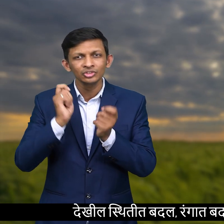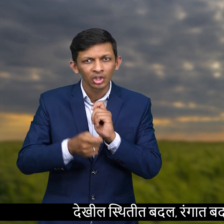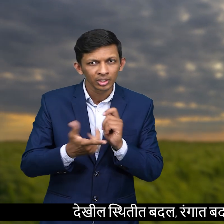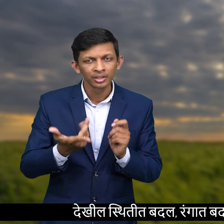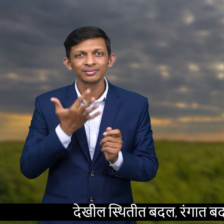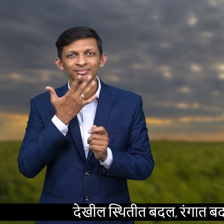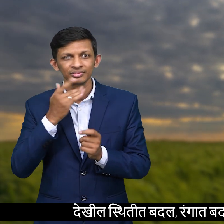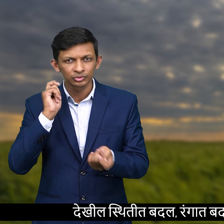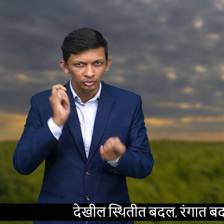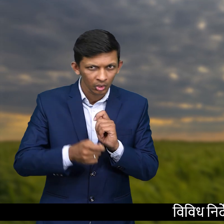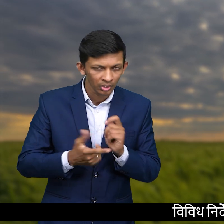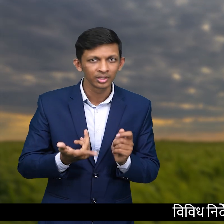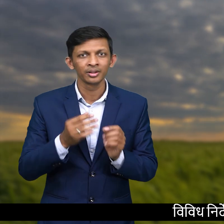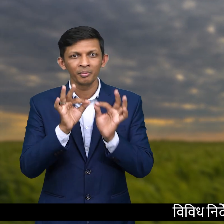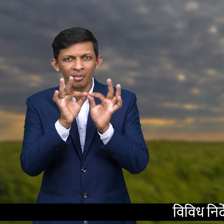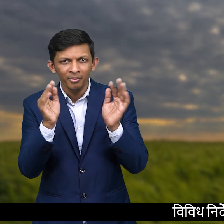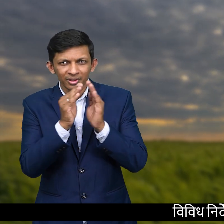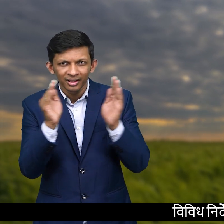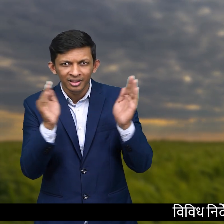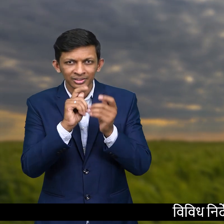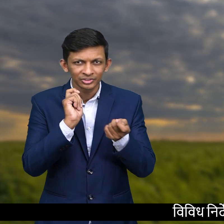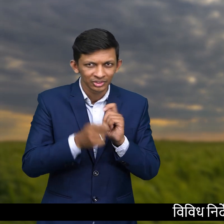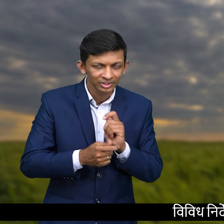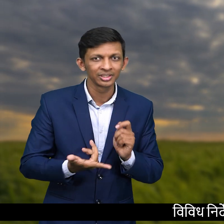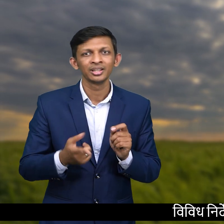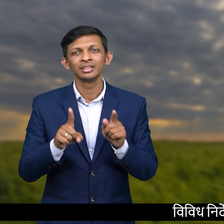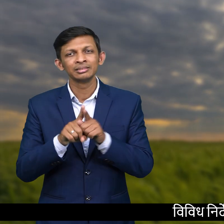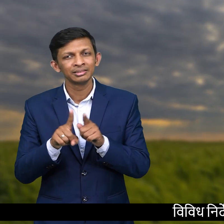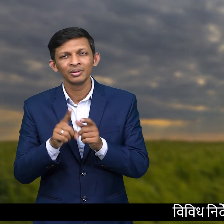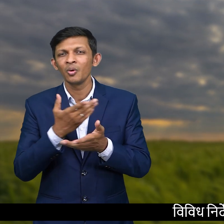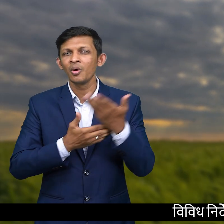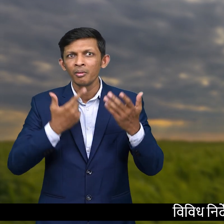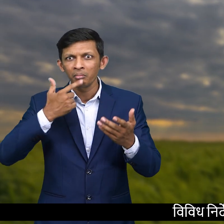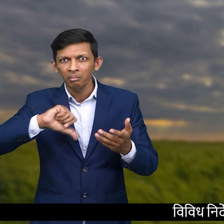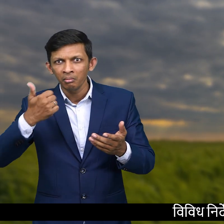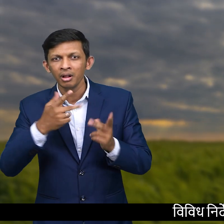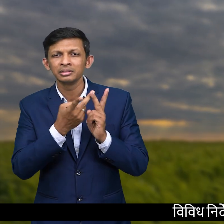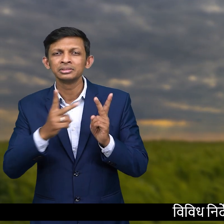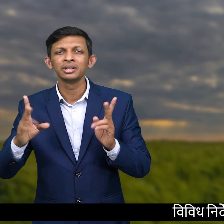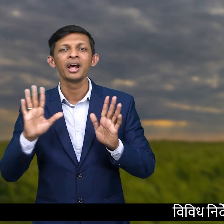इत्यादी बदलांच्या विविध निर्देशांकांवर आधारित केले जाते.